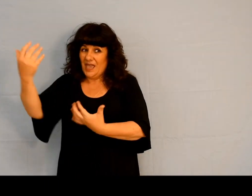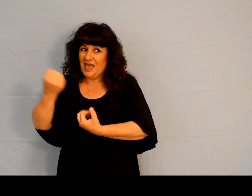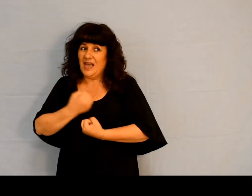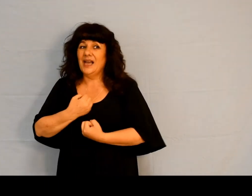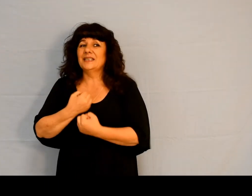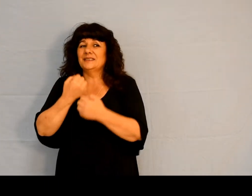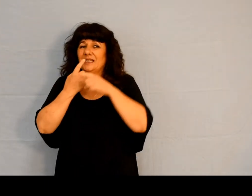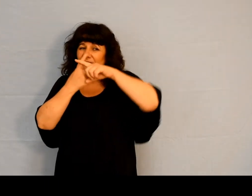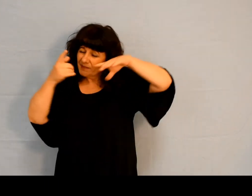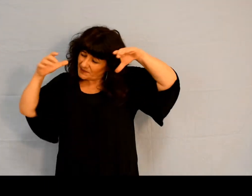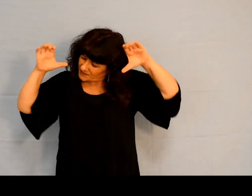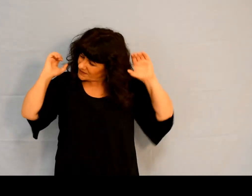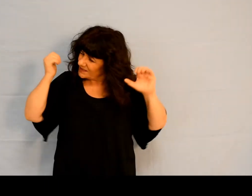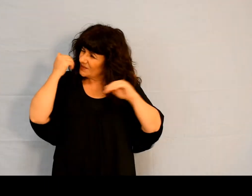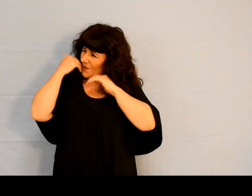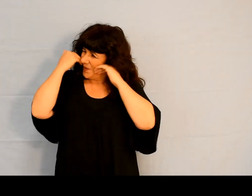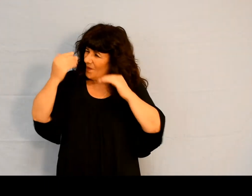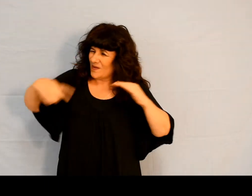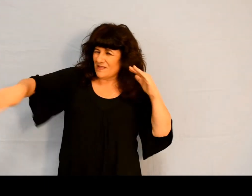Et vous ne serez pas accablés par le découragement.